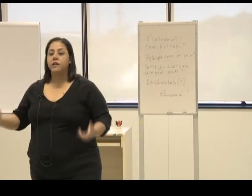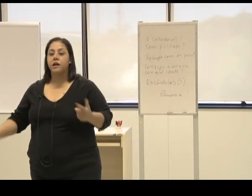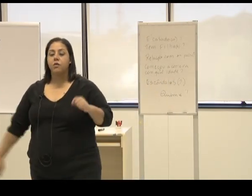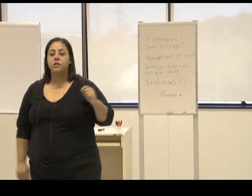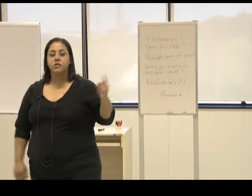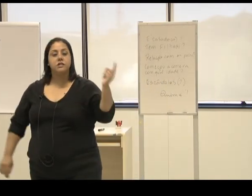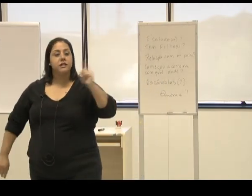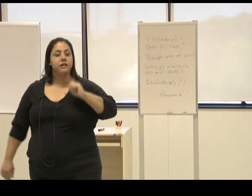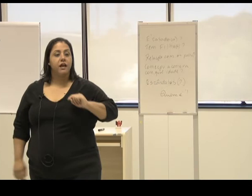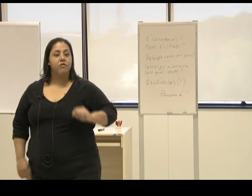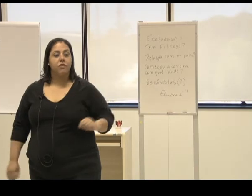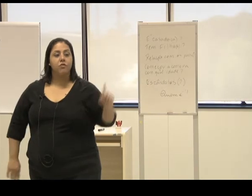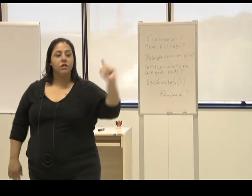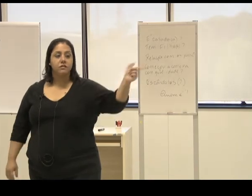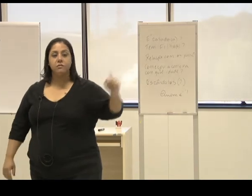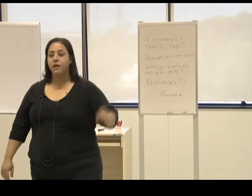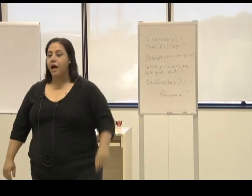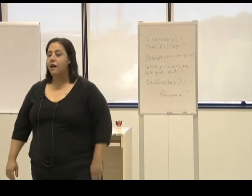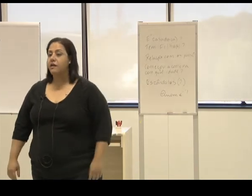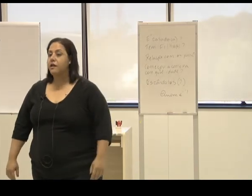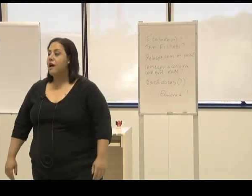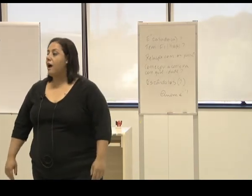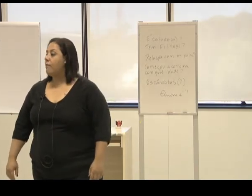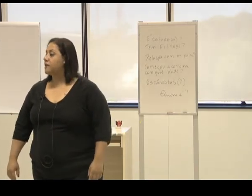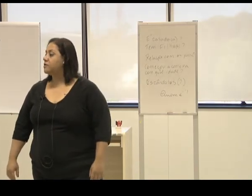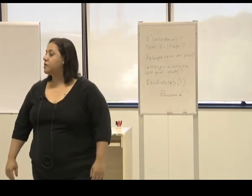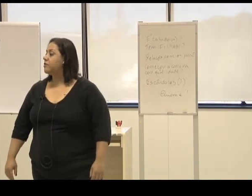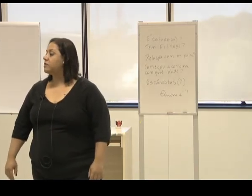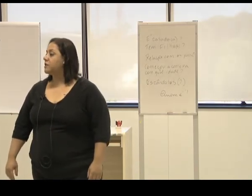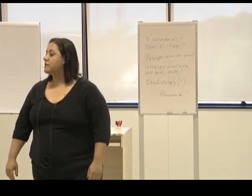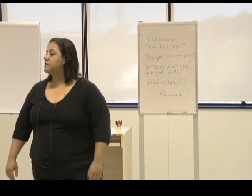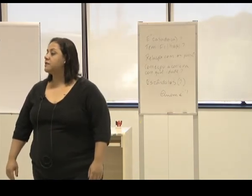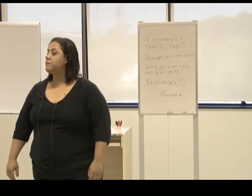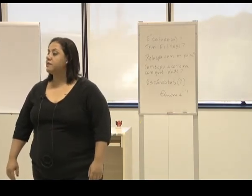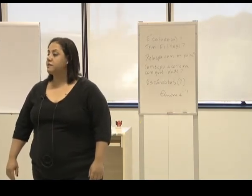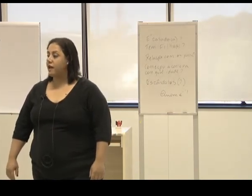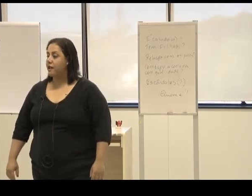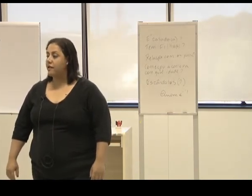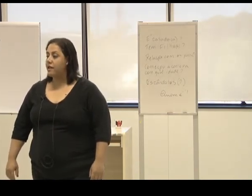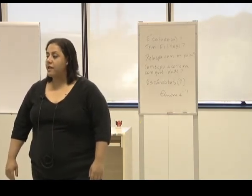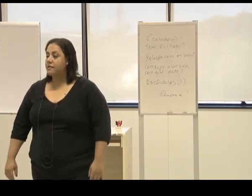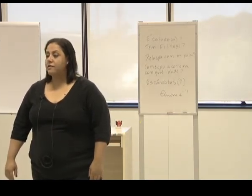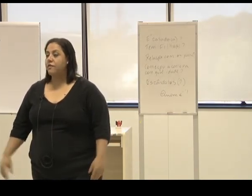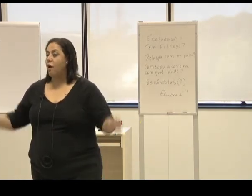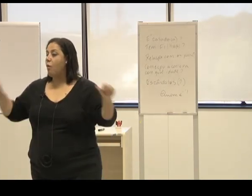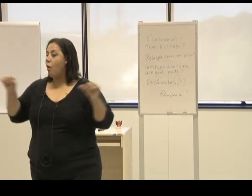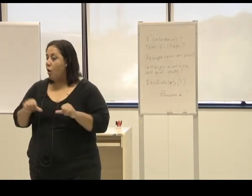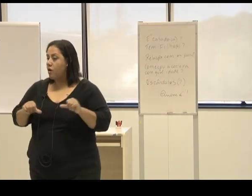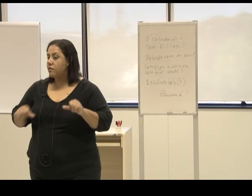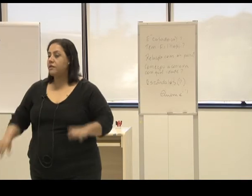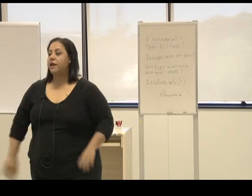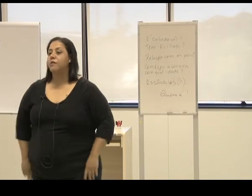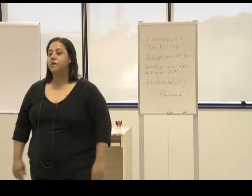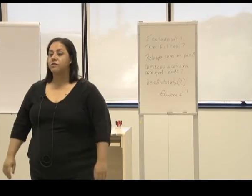conta de desenhar a figura similar a partir do que vocês explicitarem. Se ficar um horror, é porque vocês